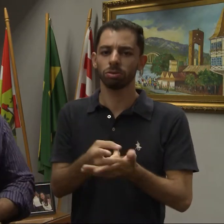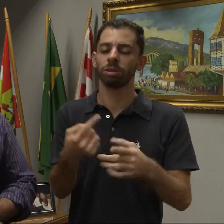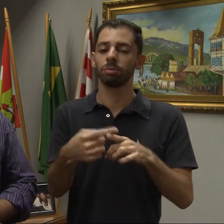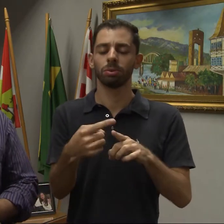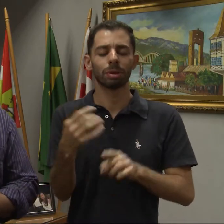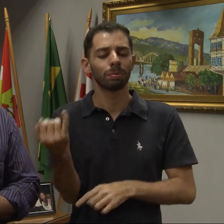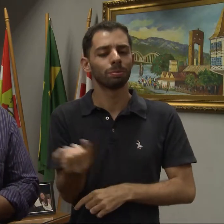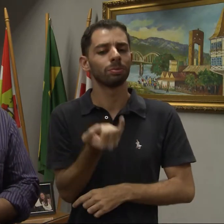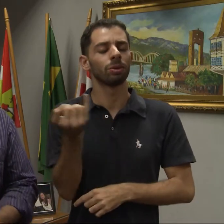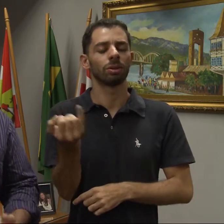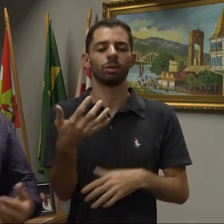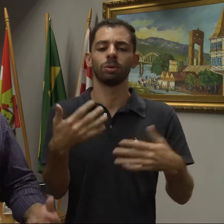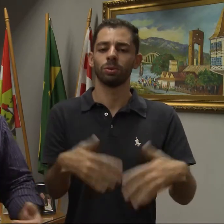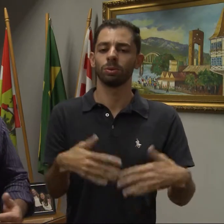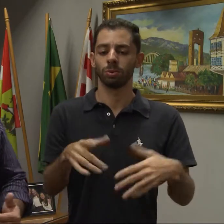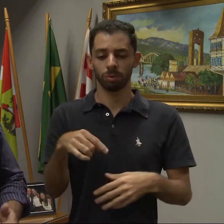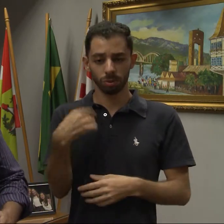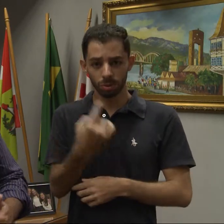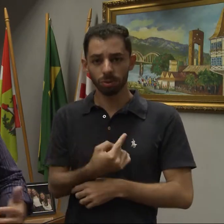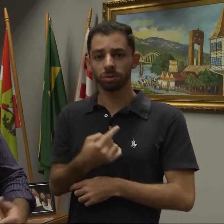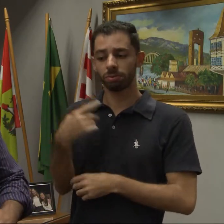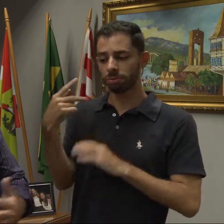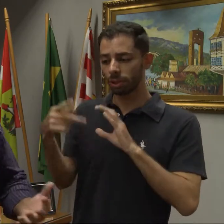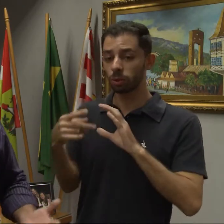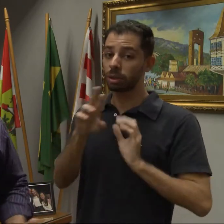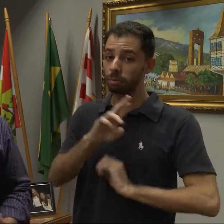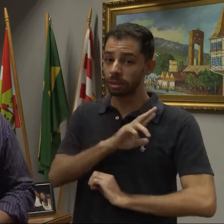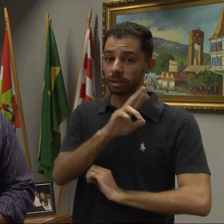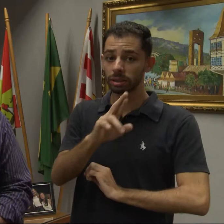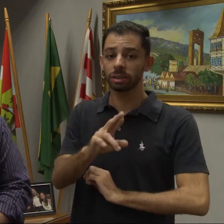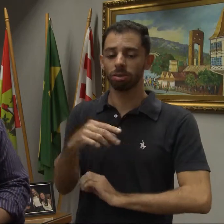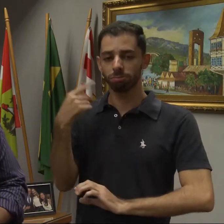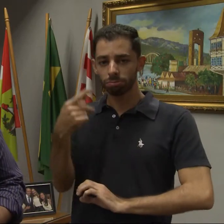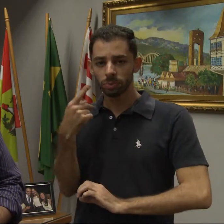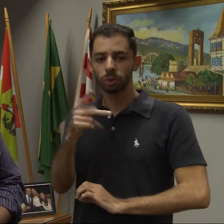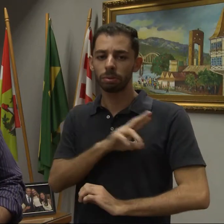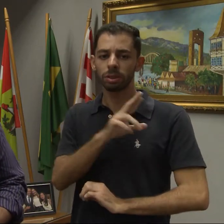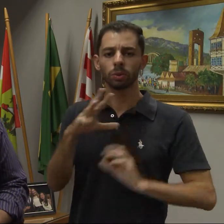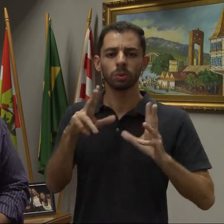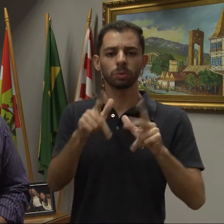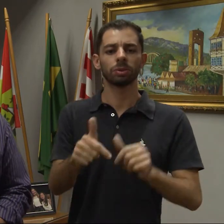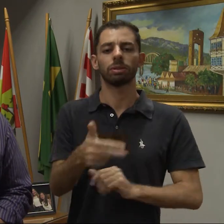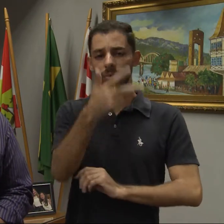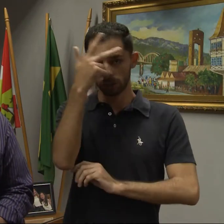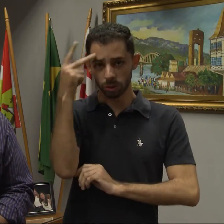é fundamental, enquanto vereador, a gente representa todas as pessoas do município,